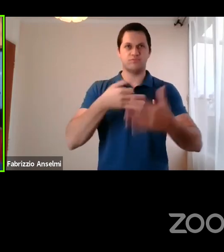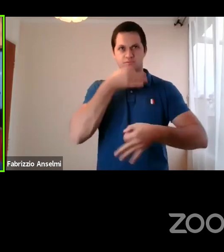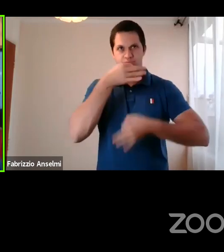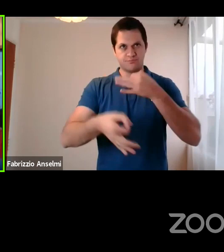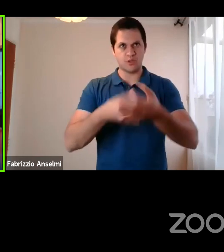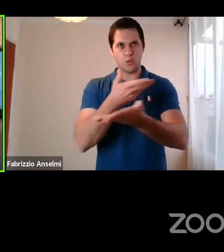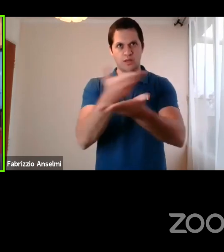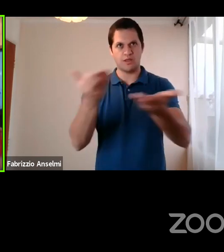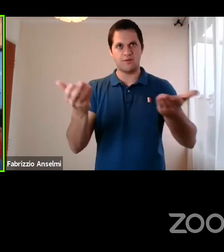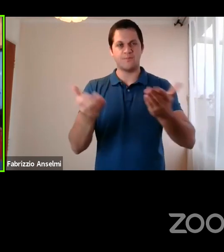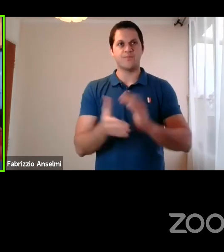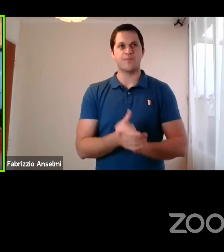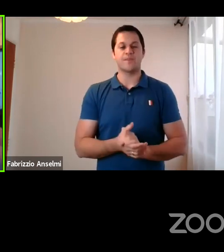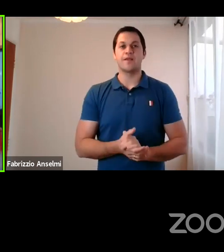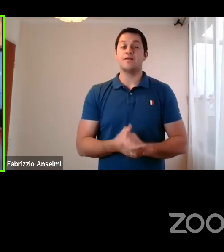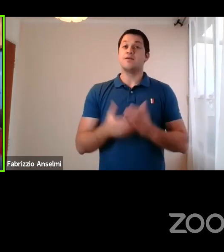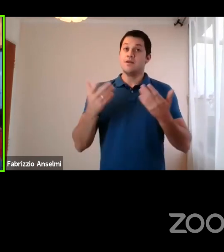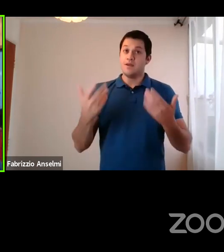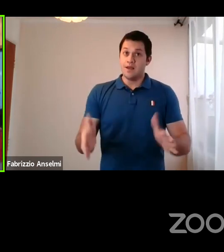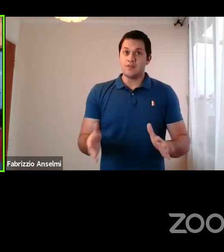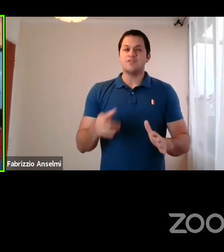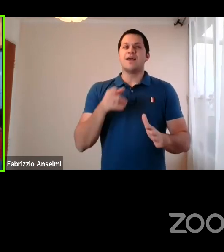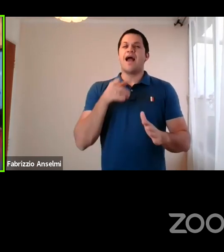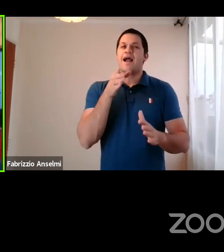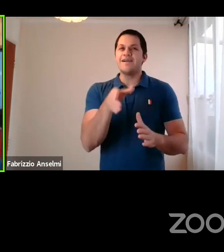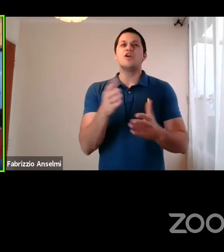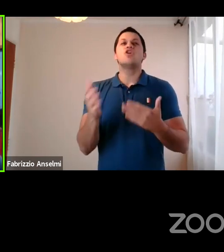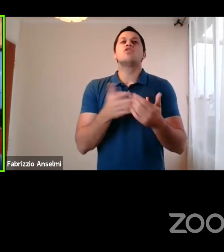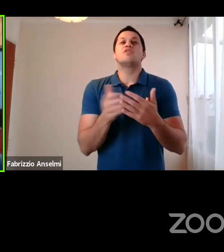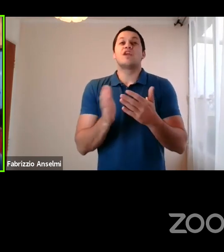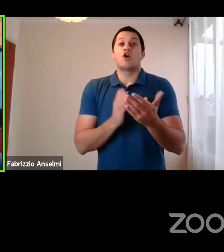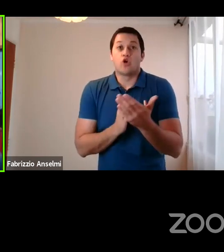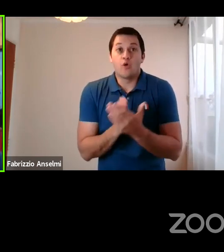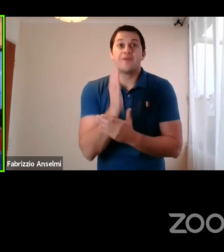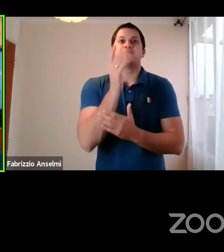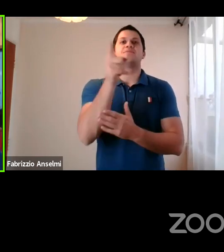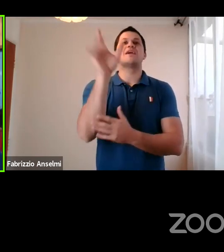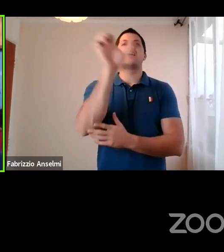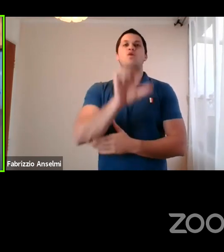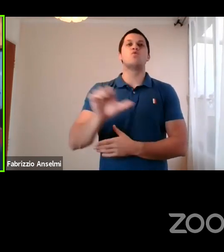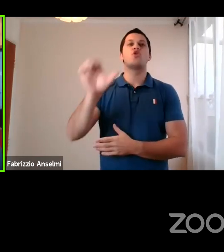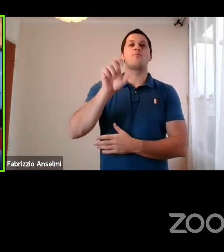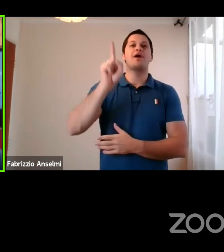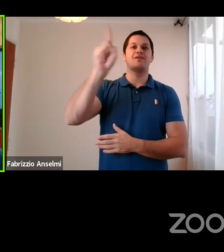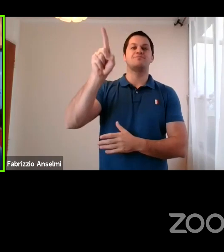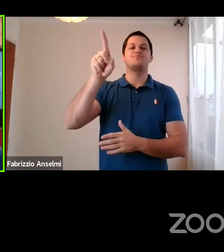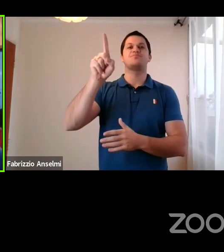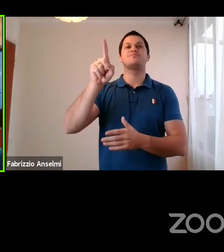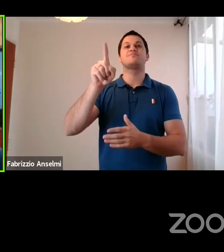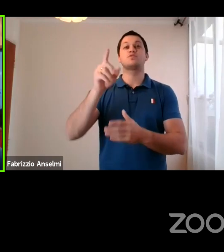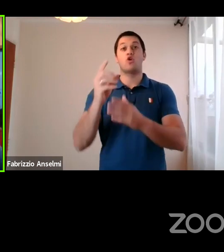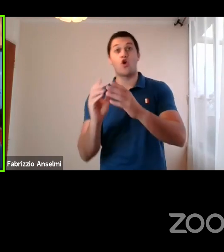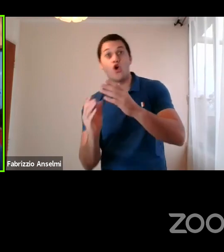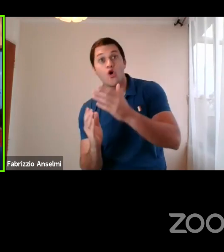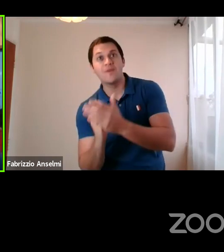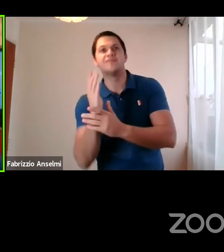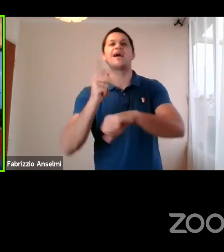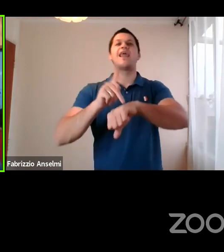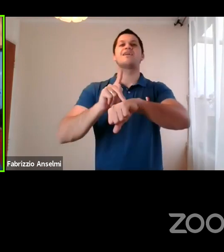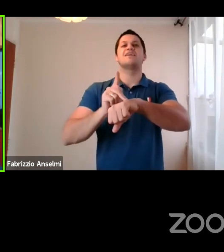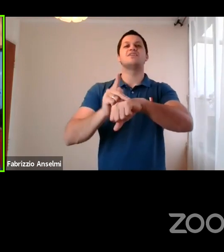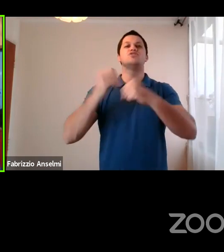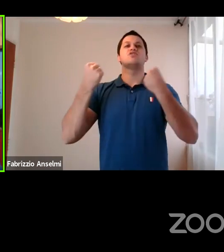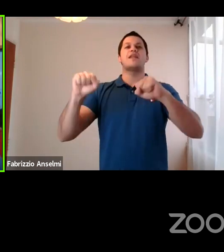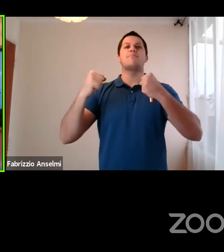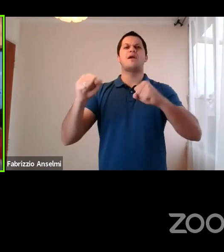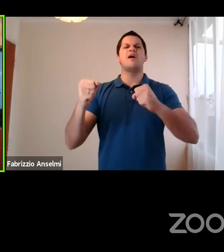ahí entonces un poquito de dónde nace la kinesioterapia en Europa. Pero ¿cómo llegó esto a Chile? ¿Cómo finalmente